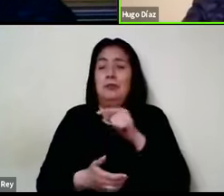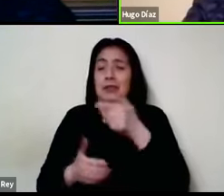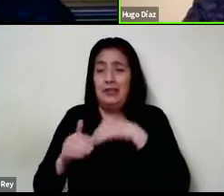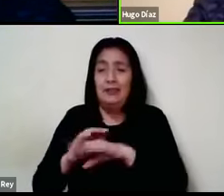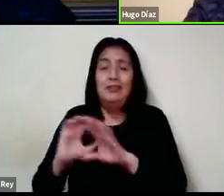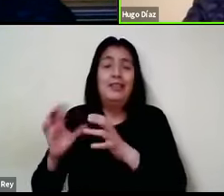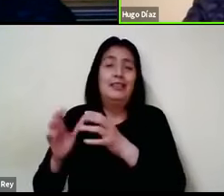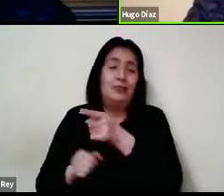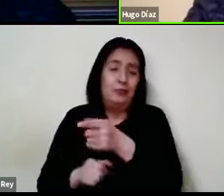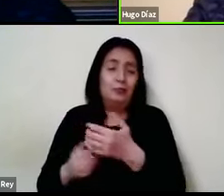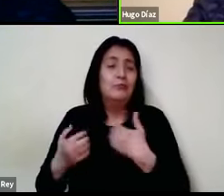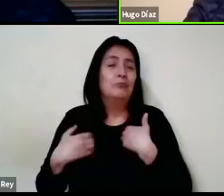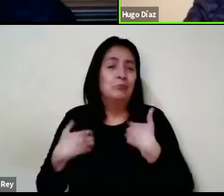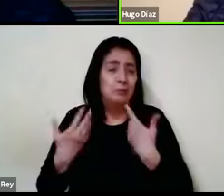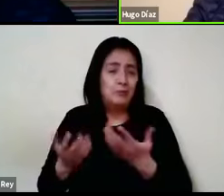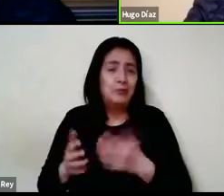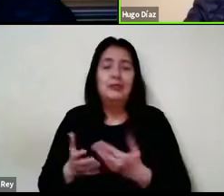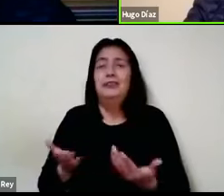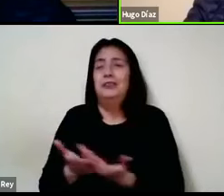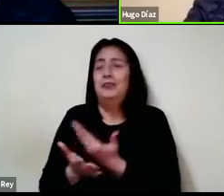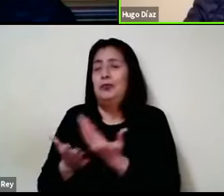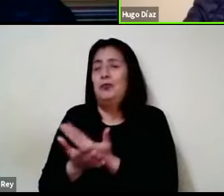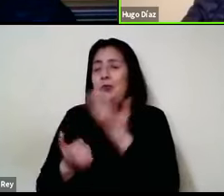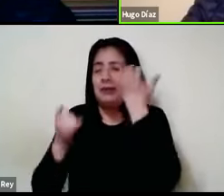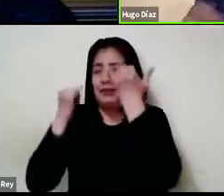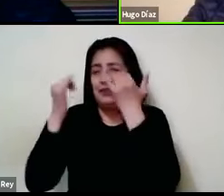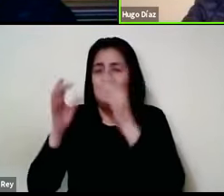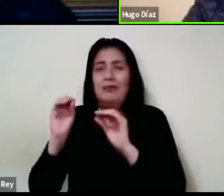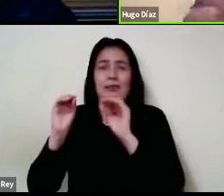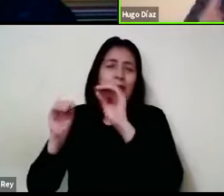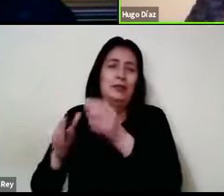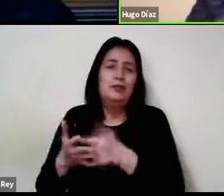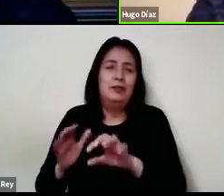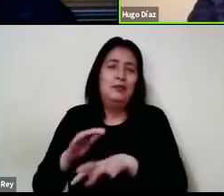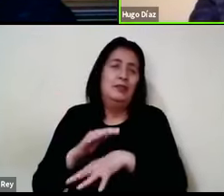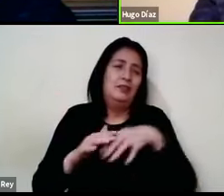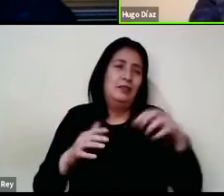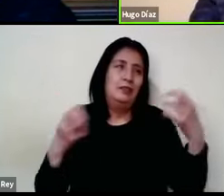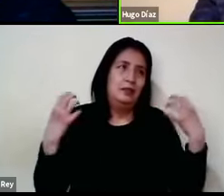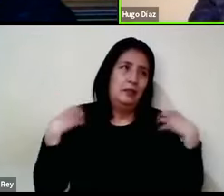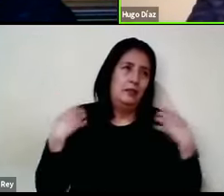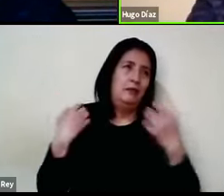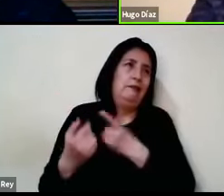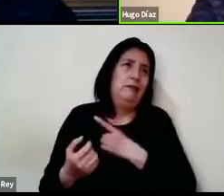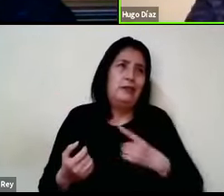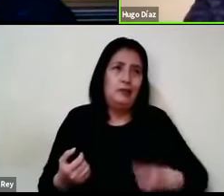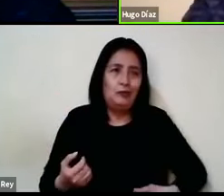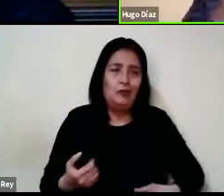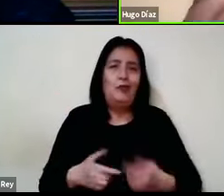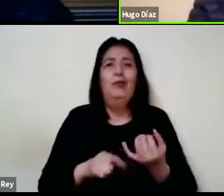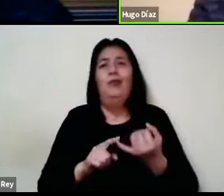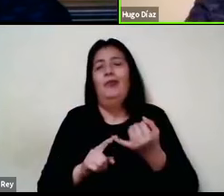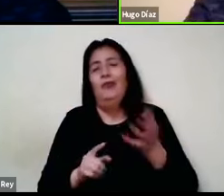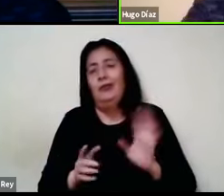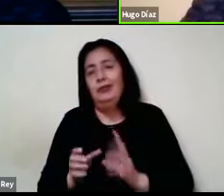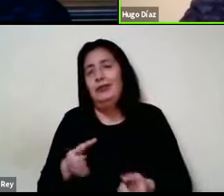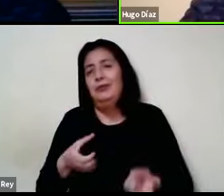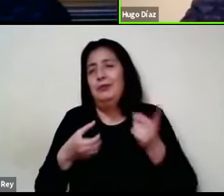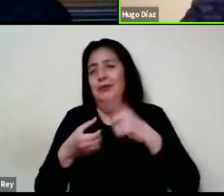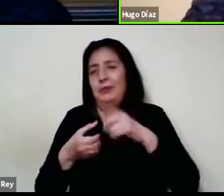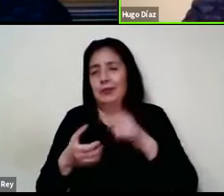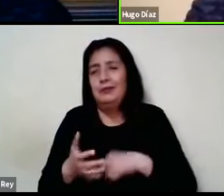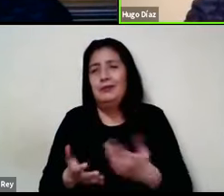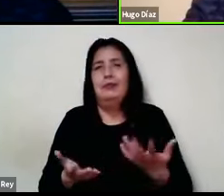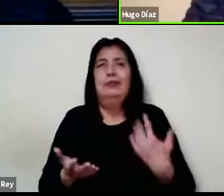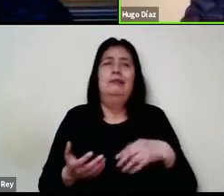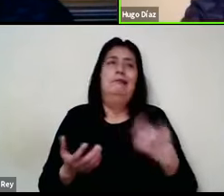donde tienes tú la capacidad de innovación. Si sales a la administración, te incorporas a la